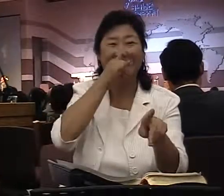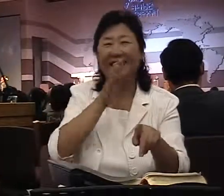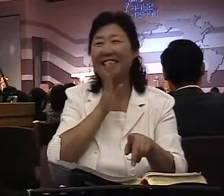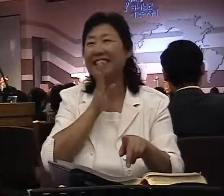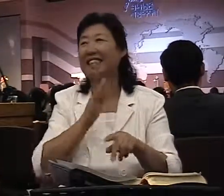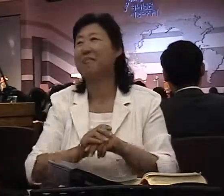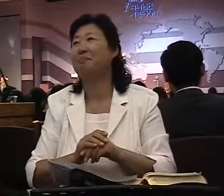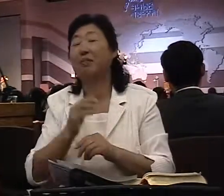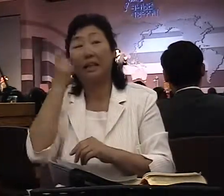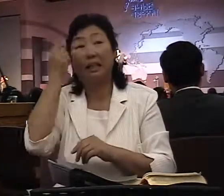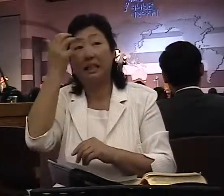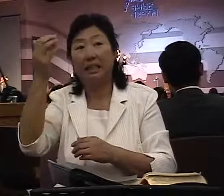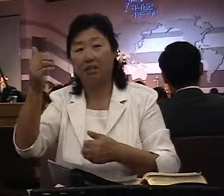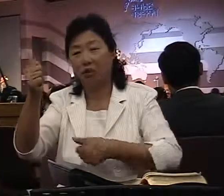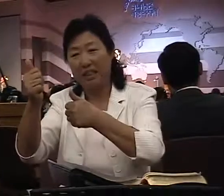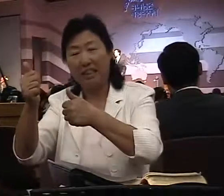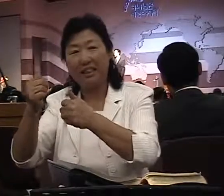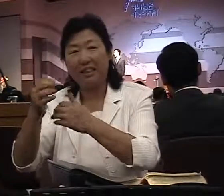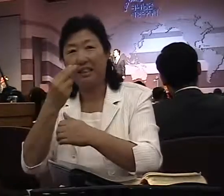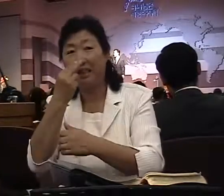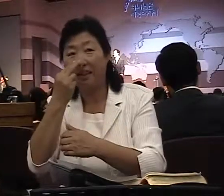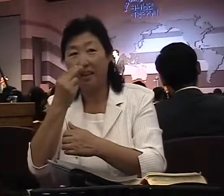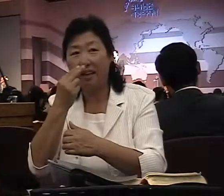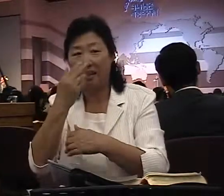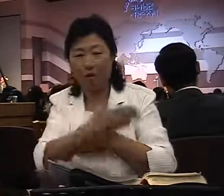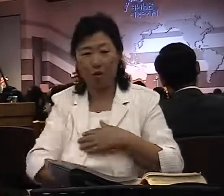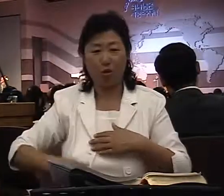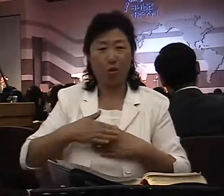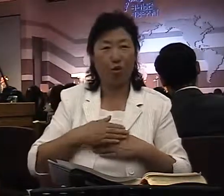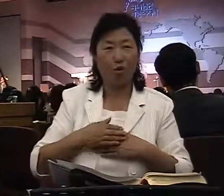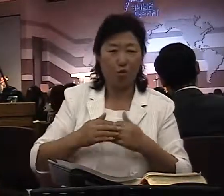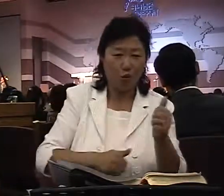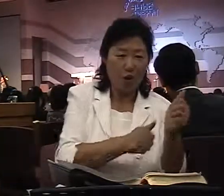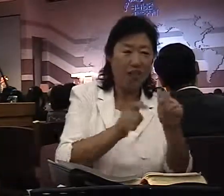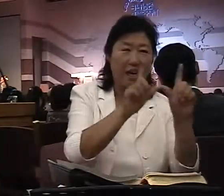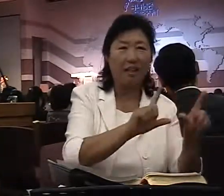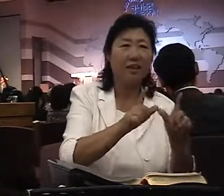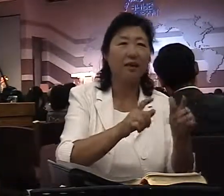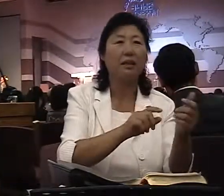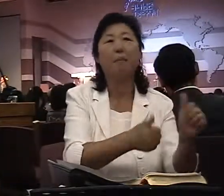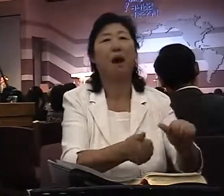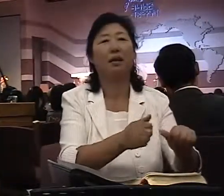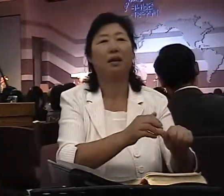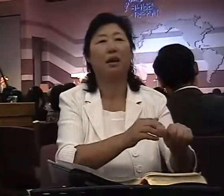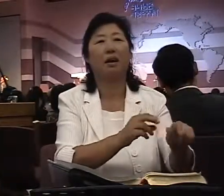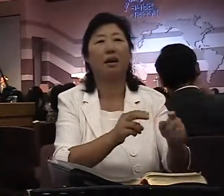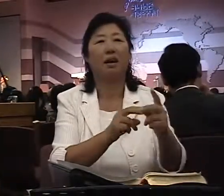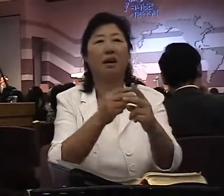것은 생명이고 육을 쫓아 사는 것은 사망이다. 이 말씀 한두 군데 있는 게